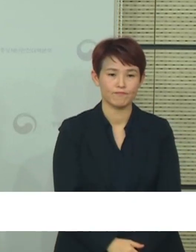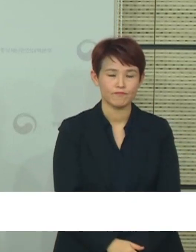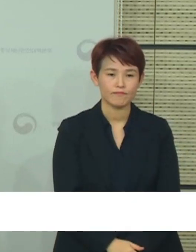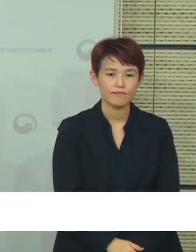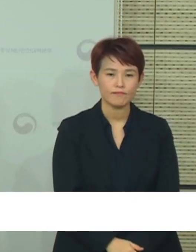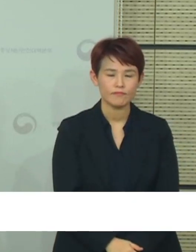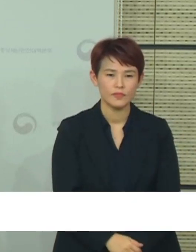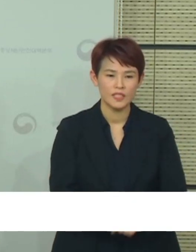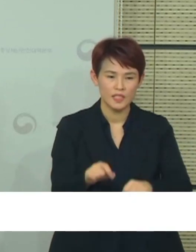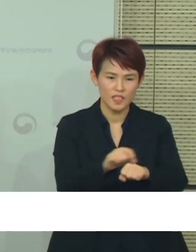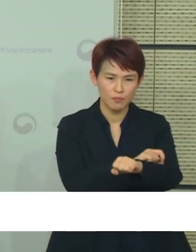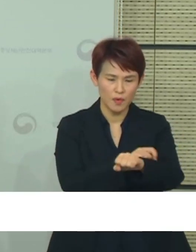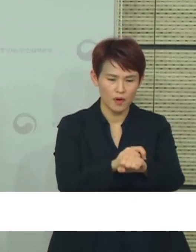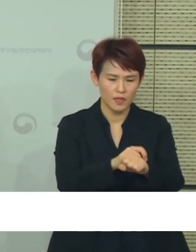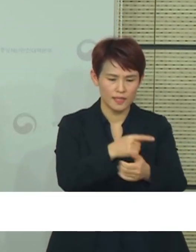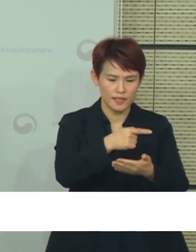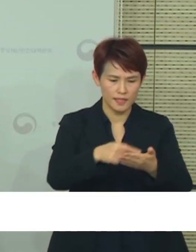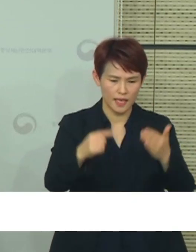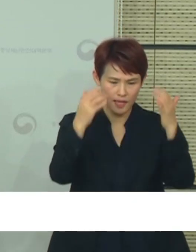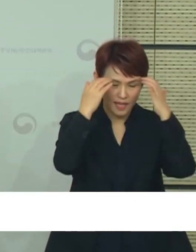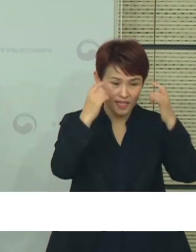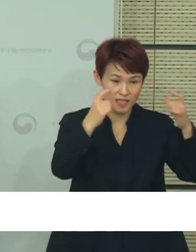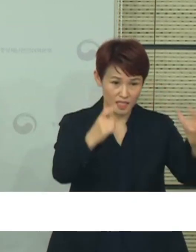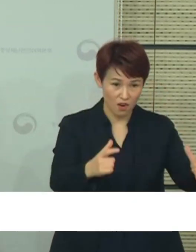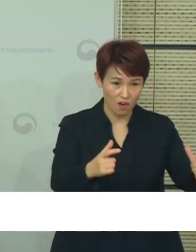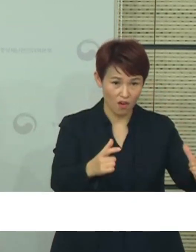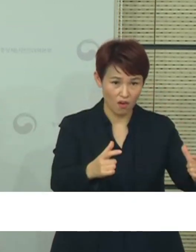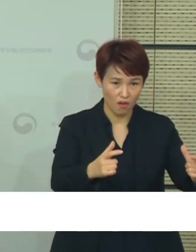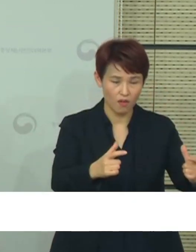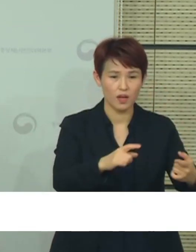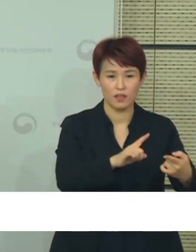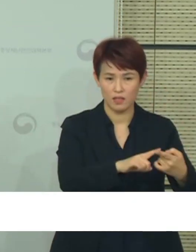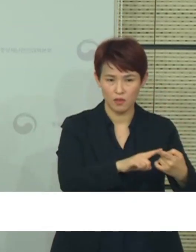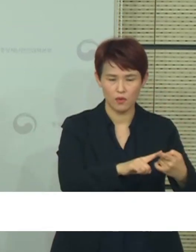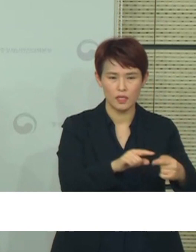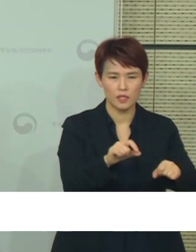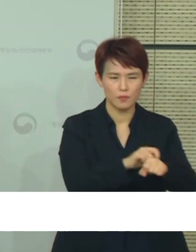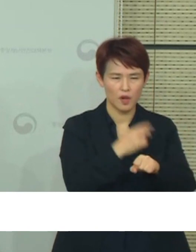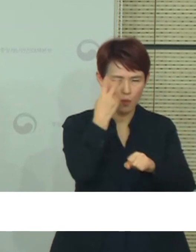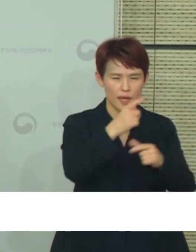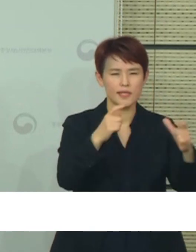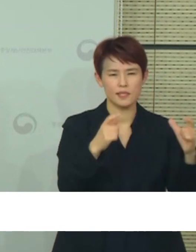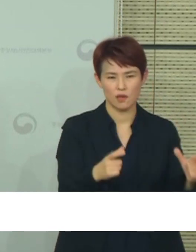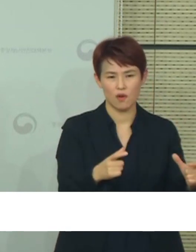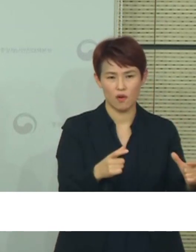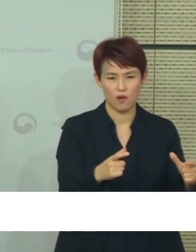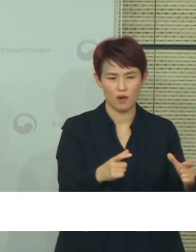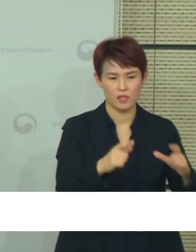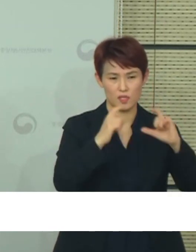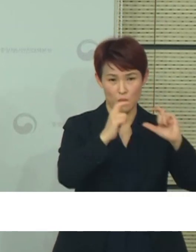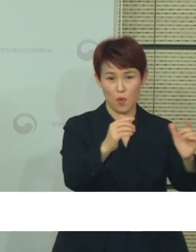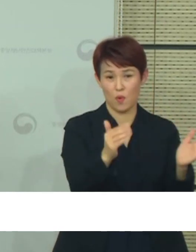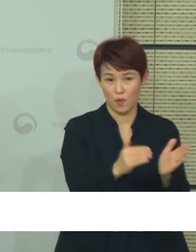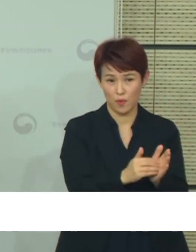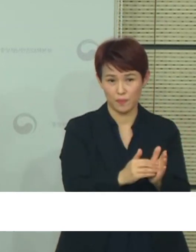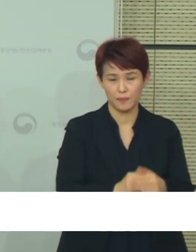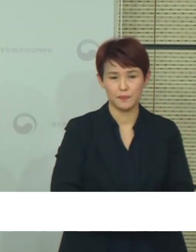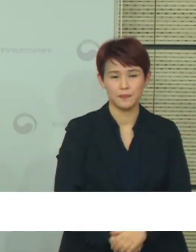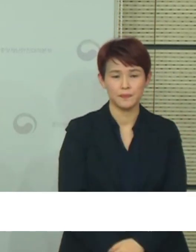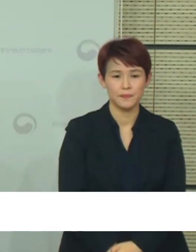특별 재난 지역에 대해서 또 특히 지금 특별 저희가 관리 지역으로 선포하고